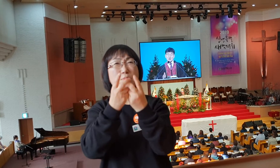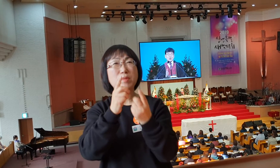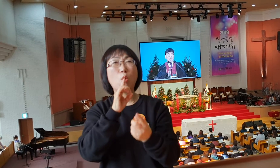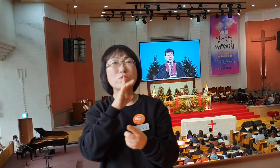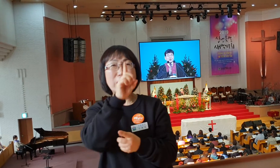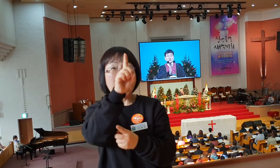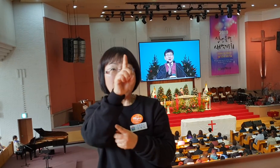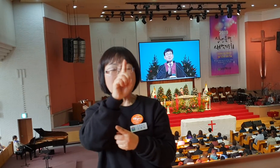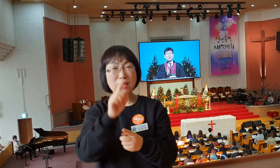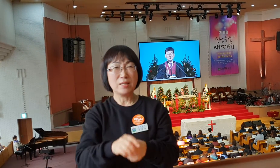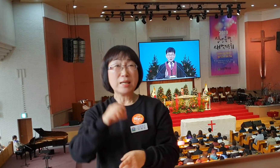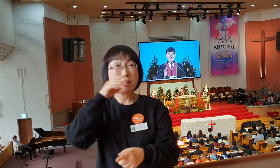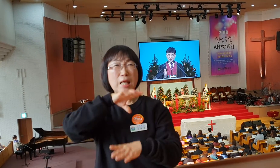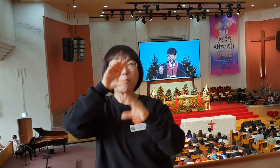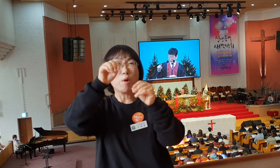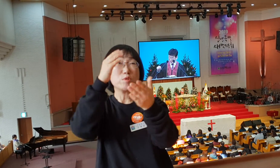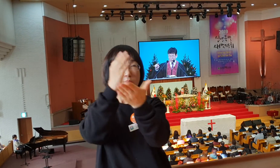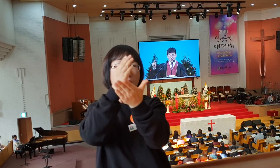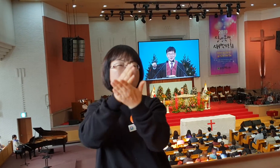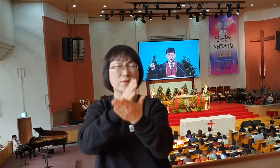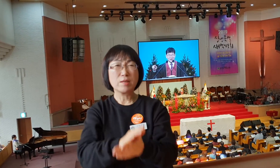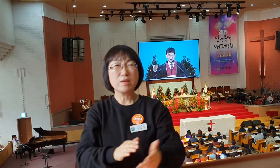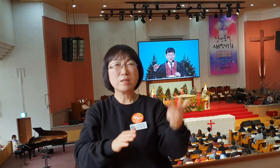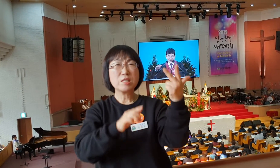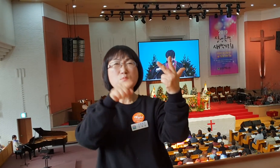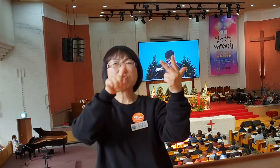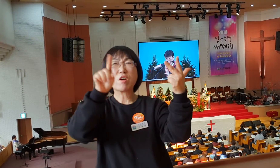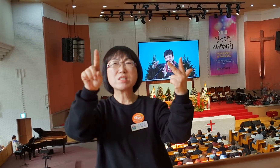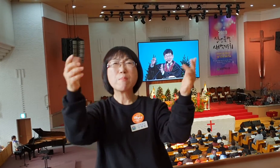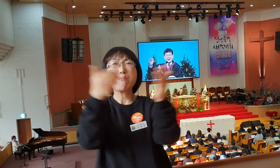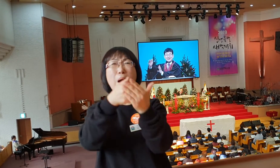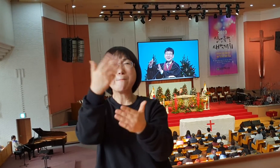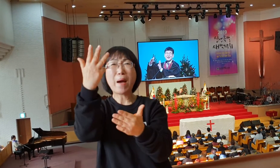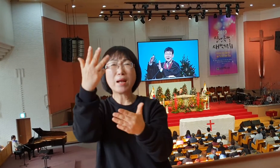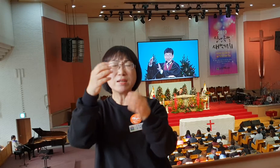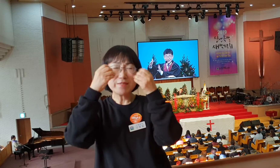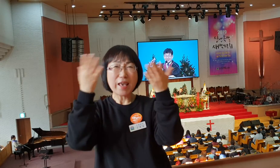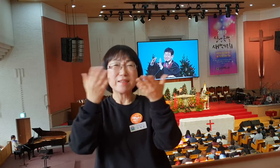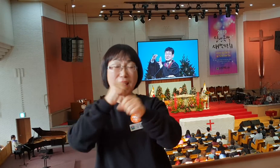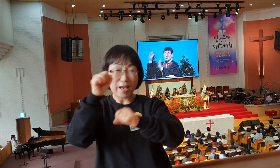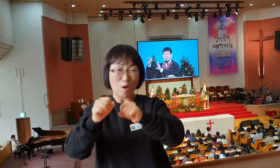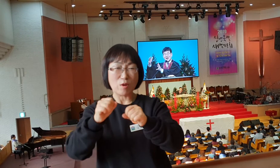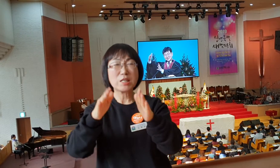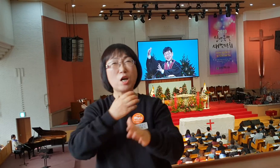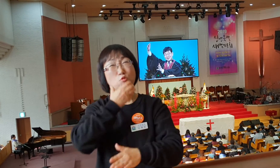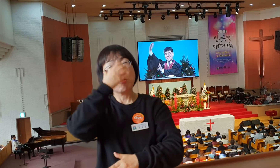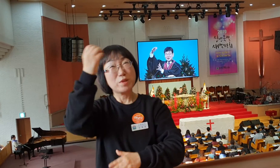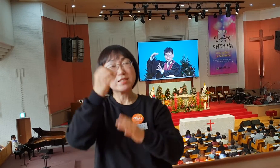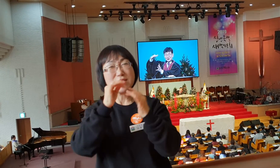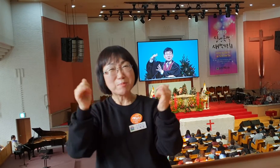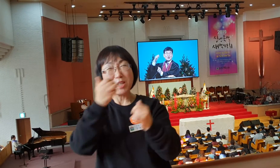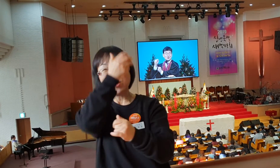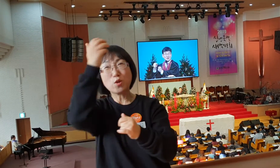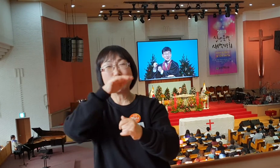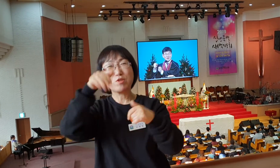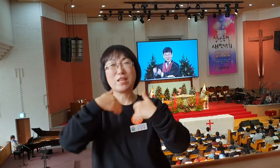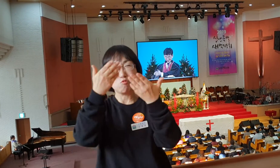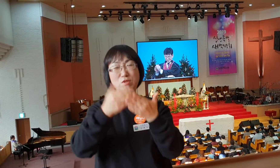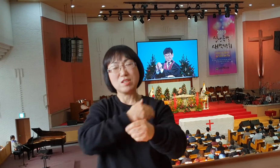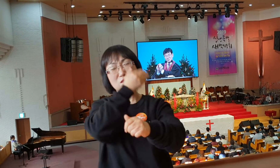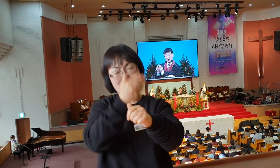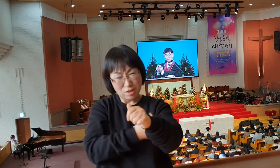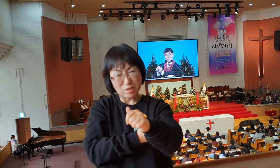그냥 멈추지 마세요 7 플러스 1이에요 이제 새 일을 행할까요 하지만 그 꿈을 가진 사람에게 성령이 우리에게 주시는